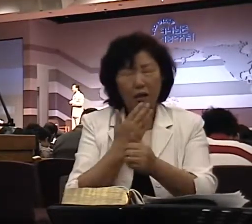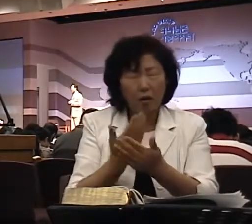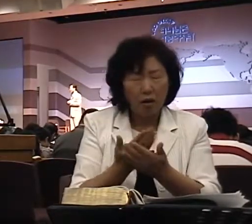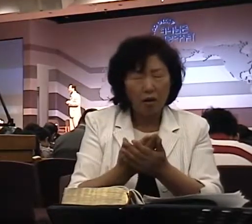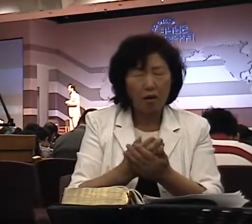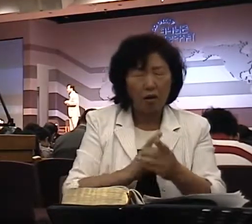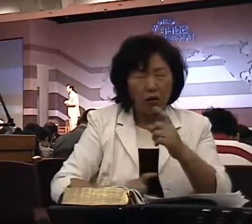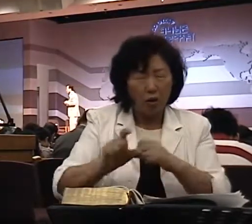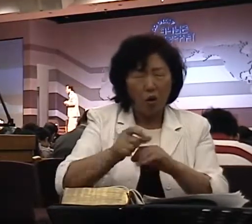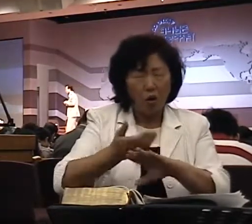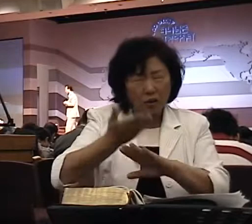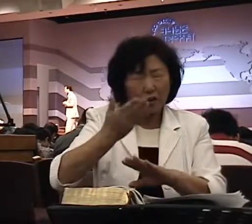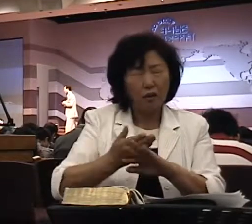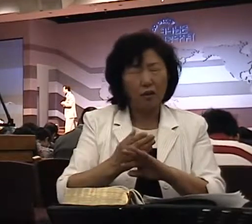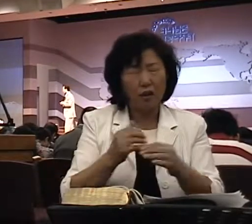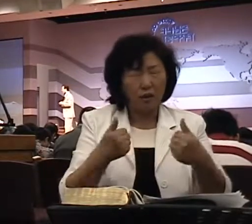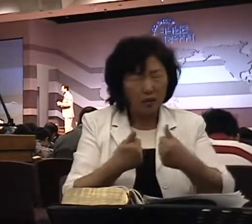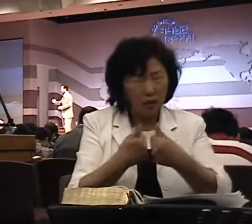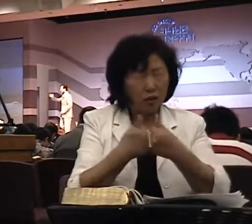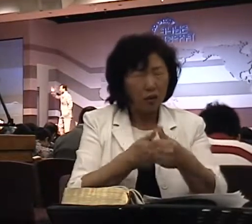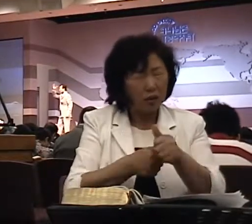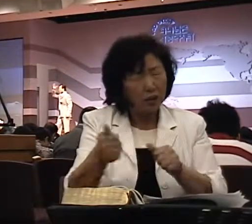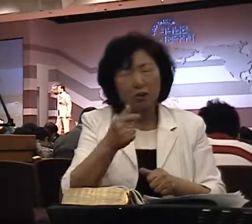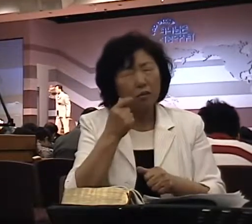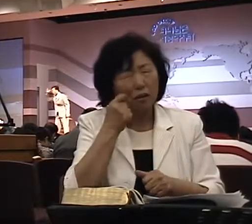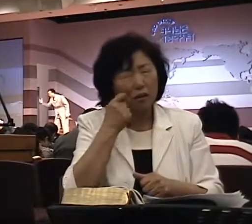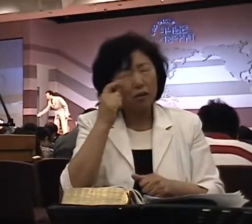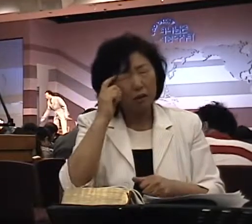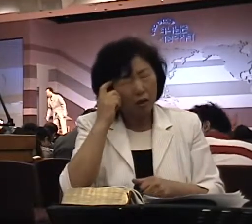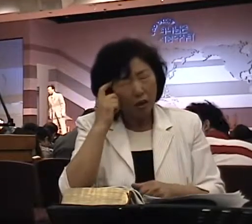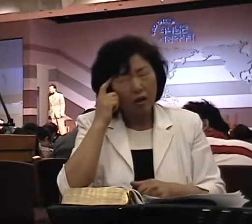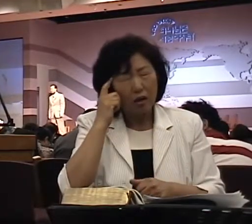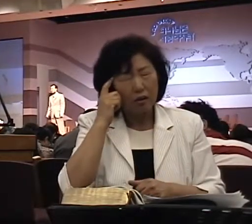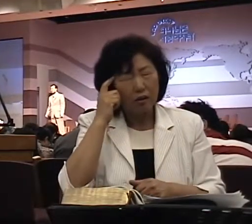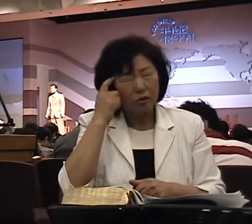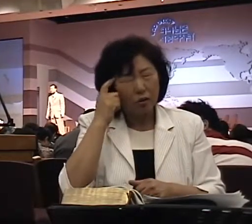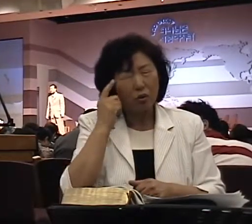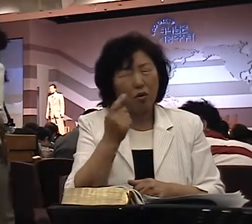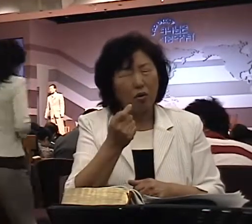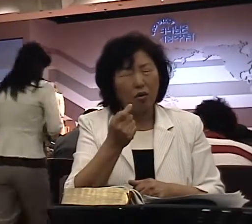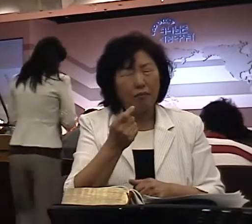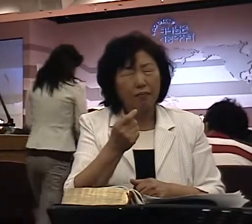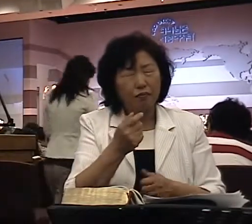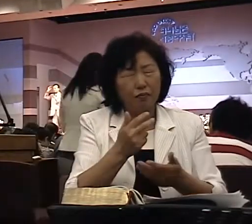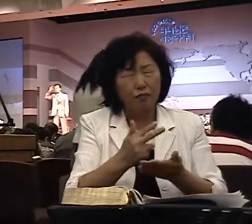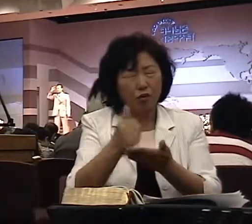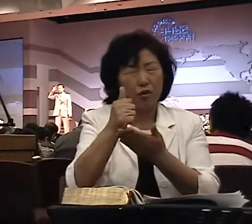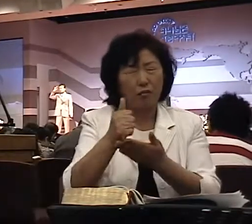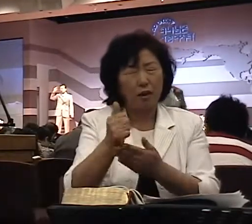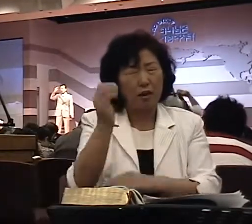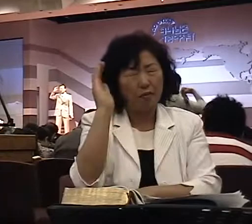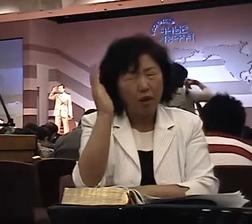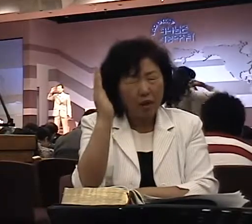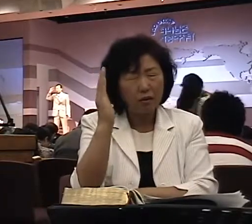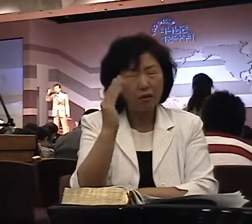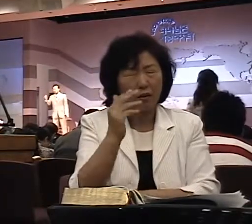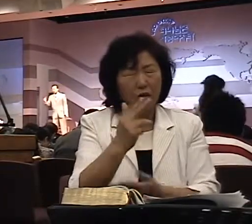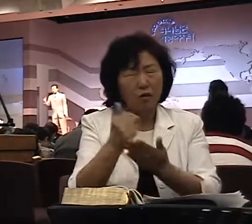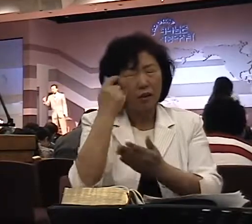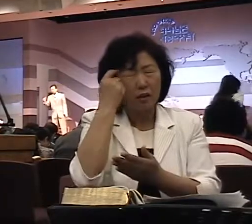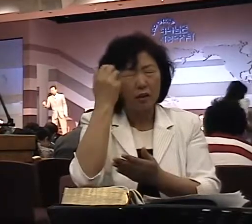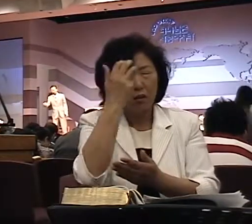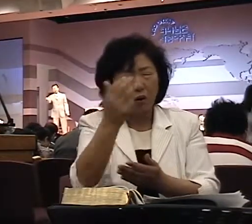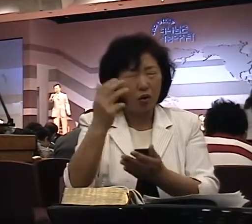이상 이것은 내가 싸워 이길 수 없는 것이라고 생각하는 것을 접고 주님의 말씀, 주님의